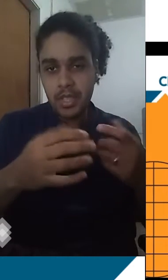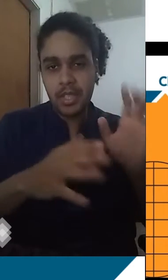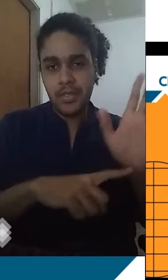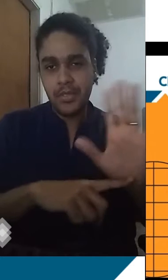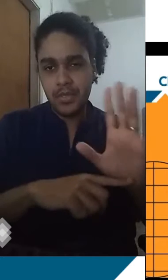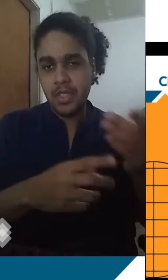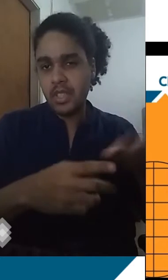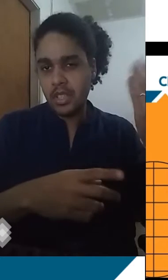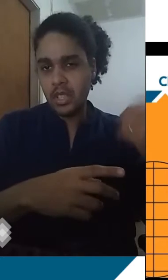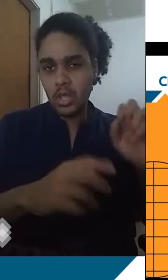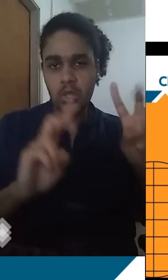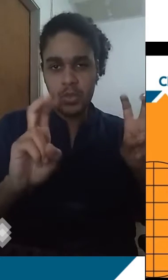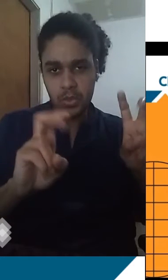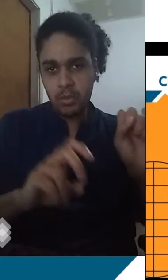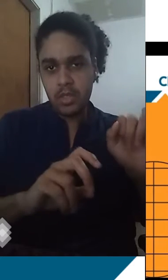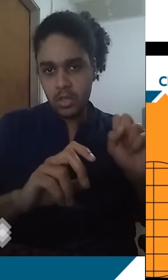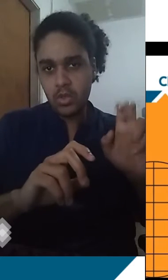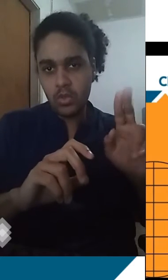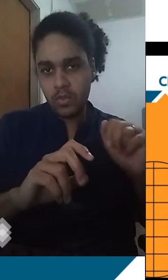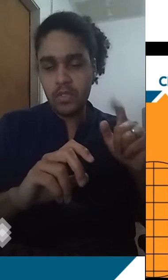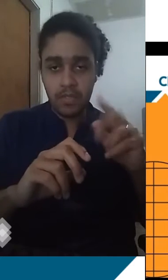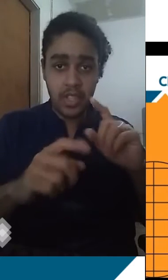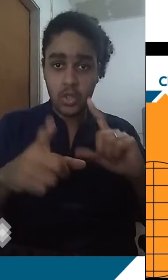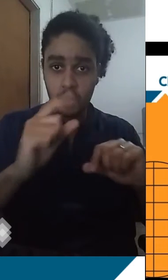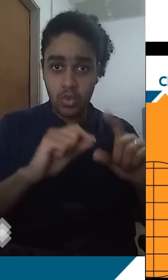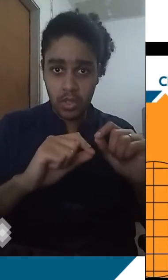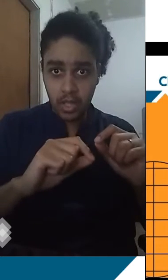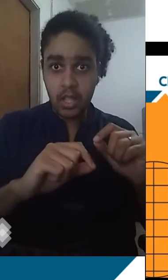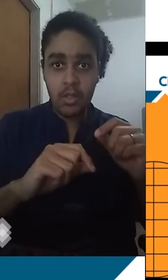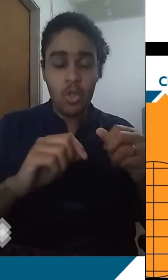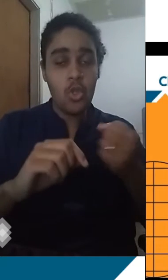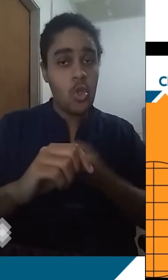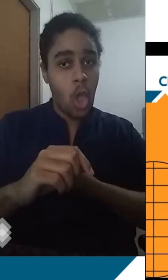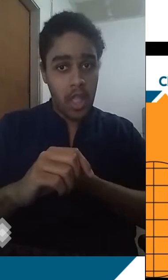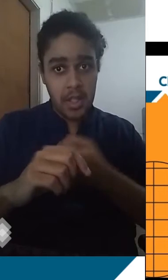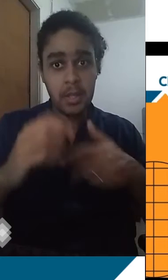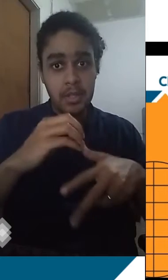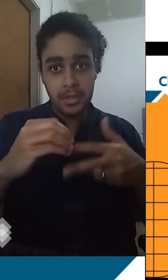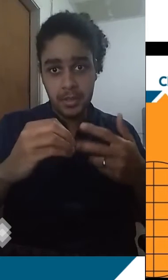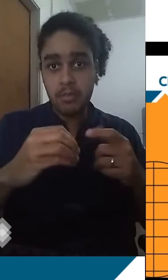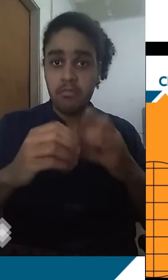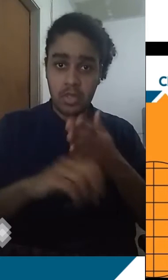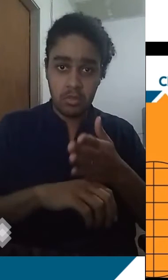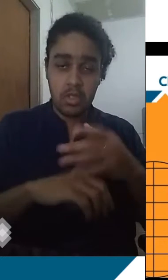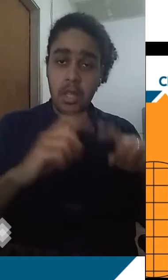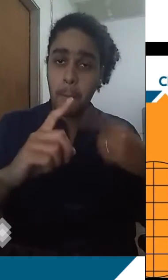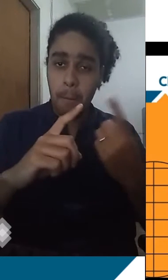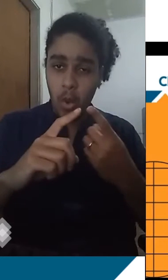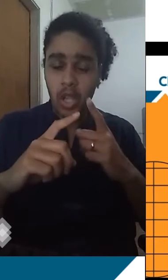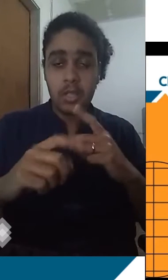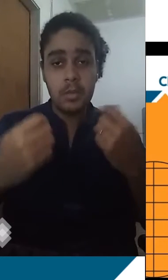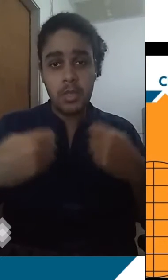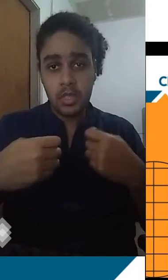gente já explicou no vídeo anterior, no vídeo sobre o SISU, vocês vão utilizar a nota do Enem para ingressar nessa universidade que vocês escolheram. Depois disso, você tem